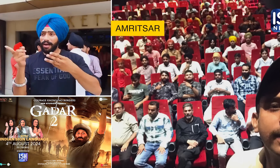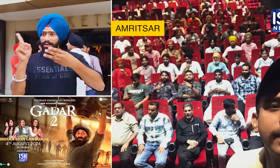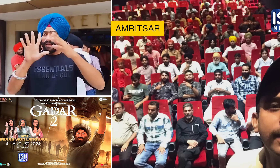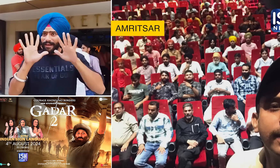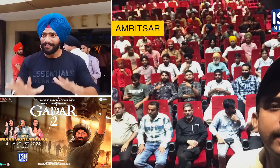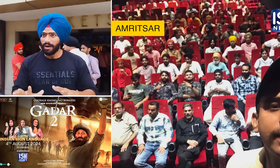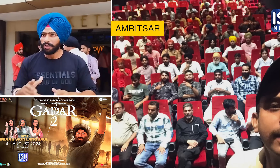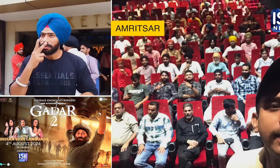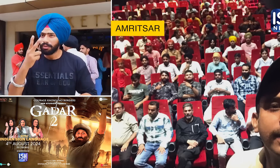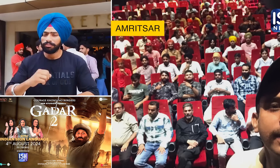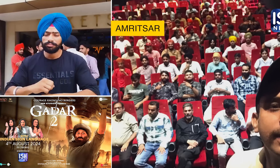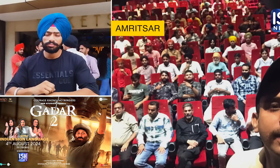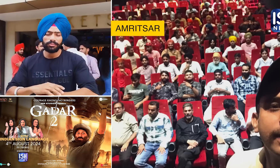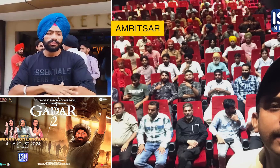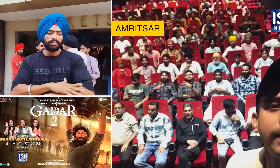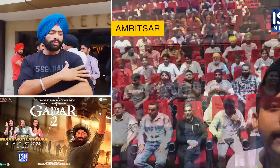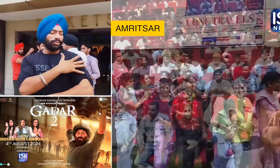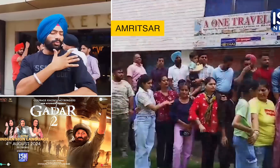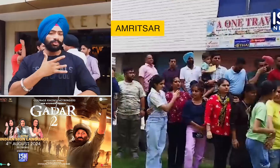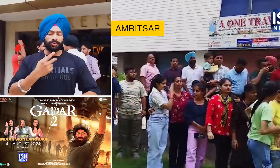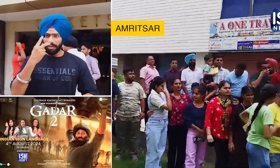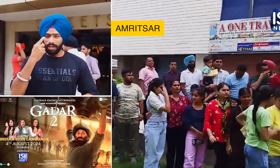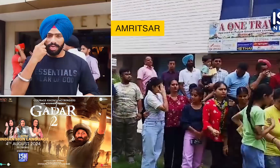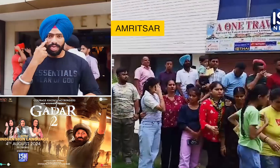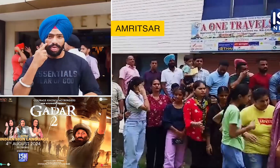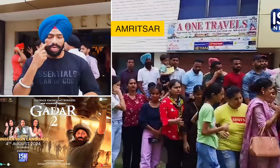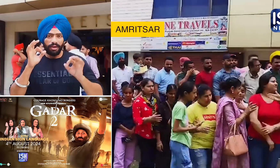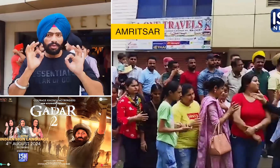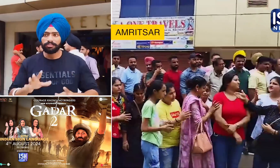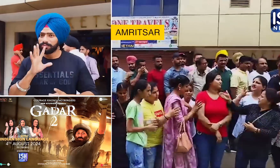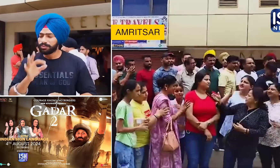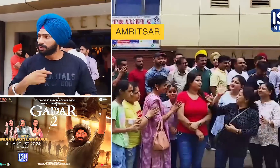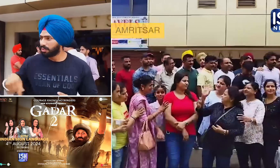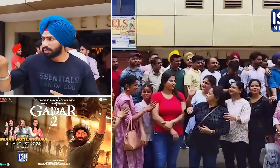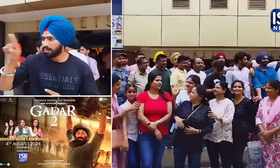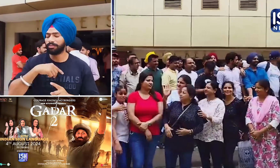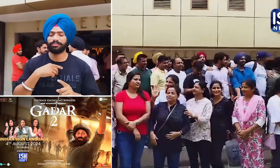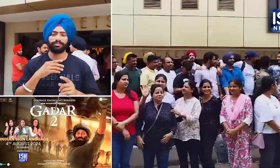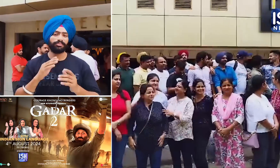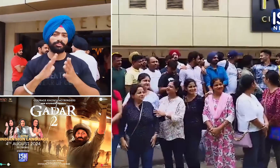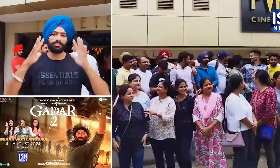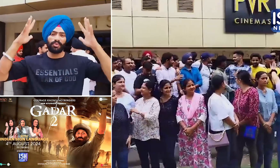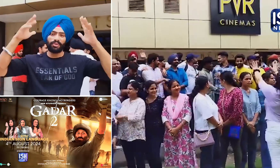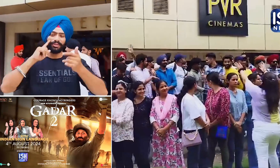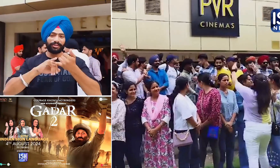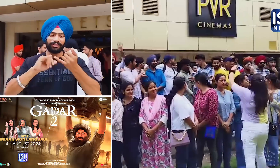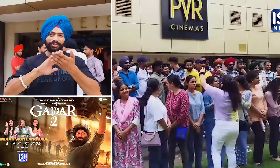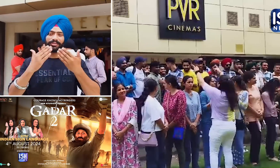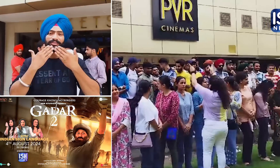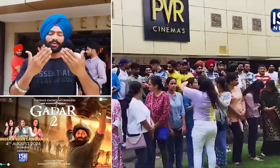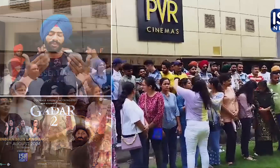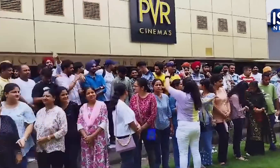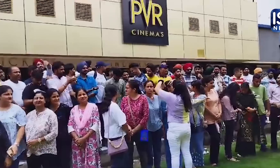पाता। मैं इंस्पायर हुआ, मैं इमोशनल हुआ ये देख के। सच में आईएसएच टीम को बहुत बड़ा